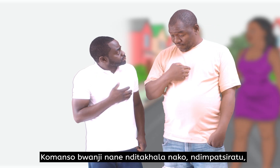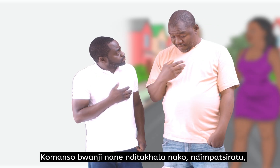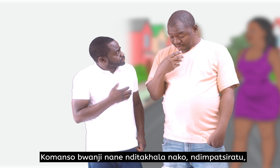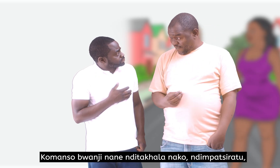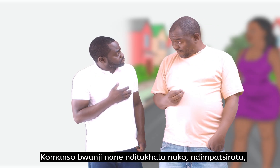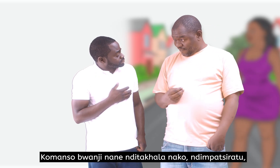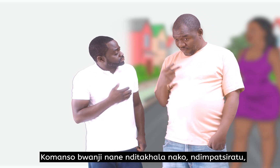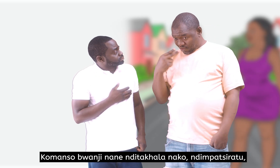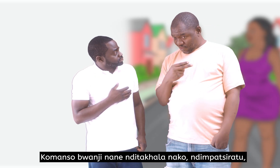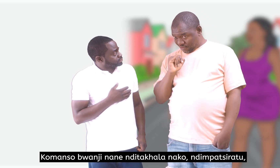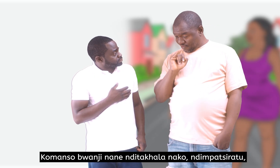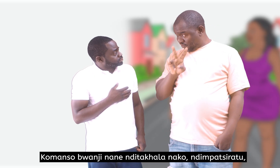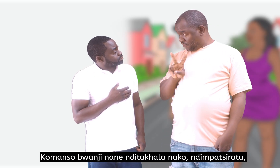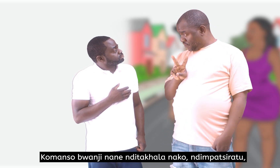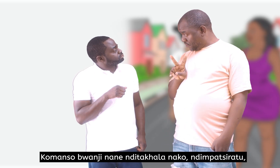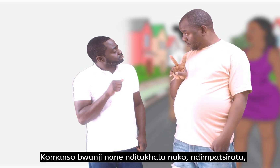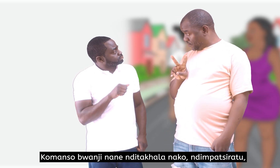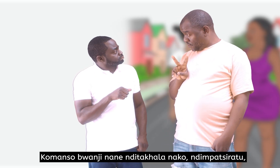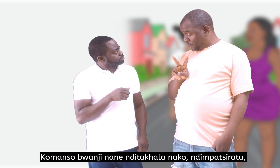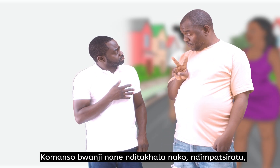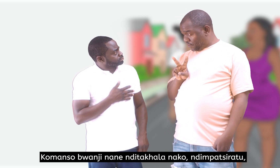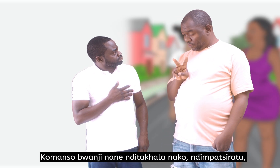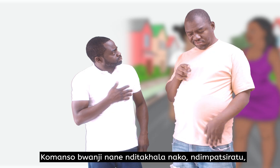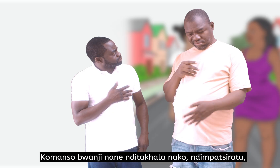Komanso bwanyi nane ntakhala nako. Si basi nimpasilatu.